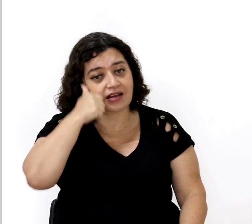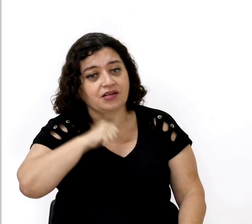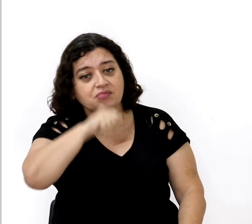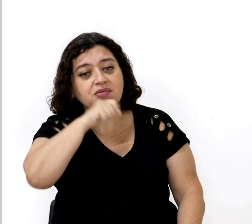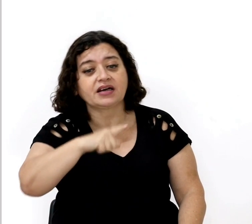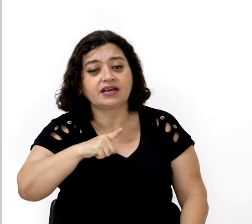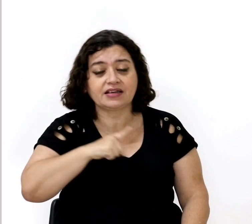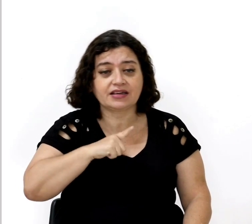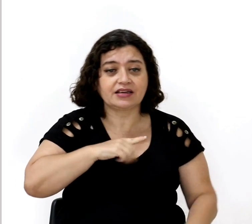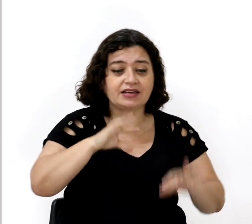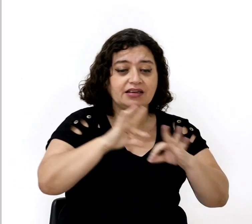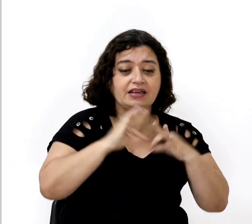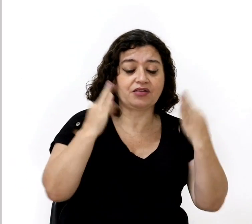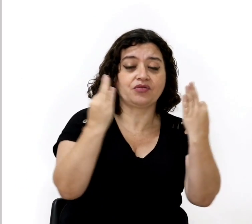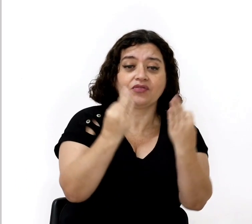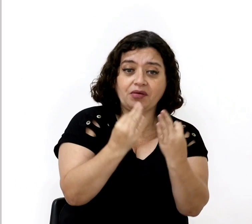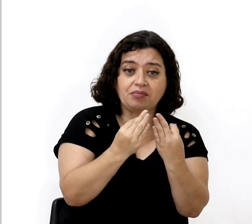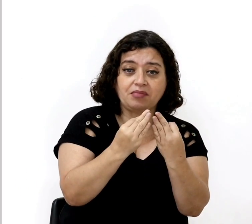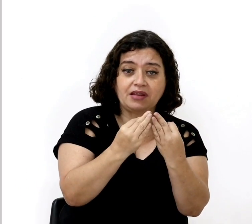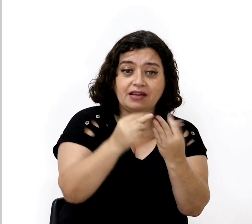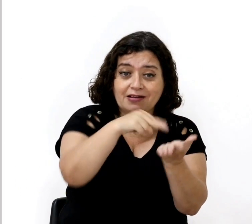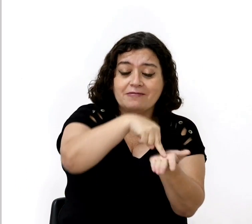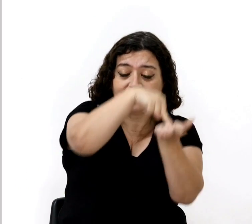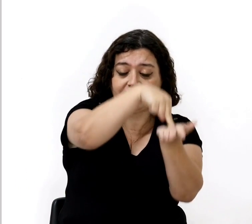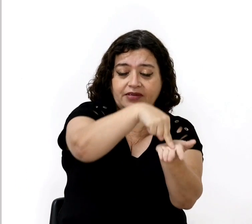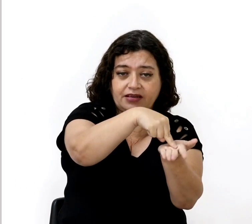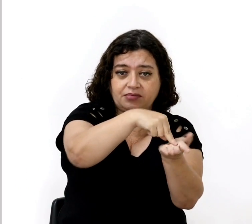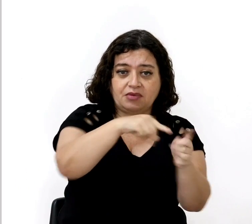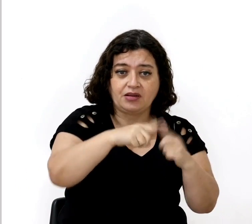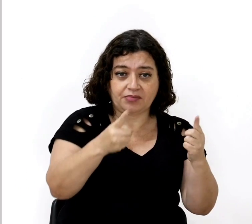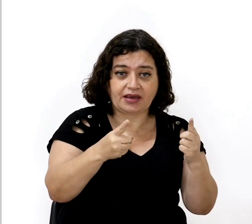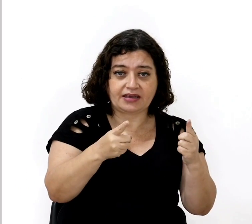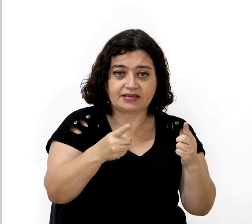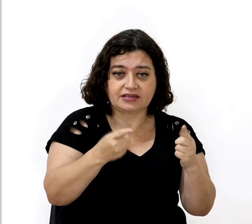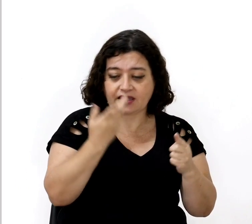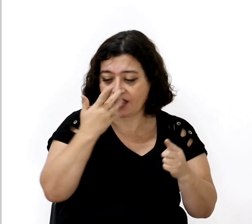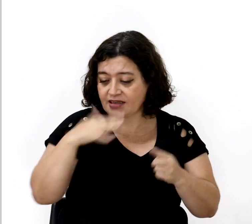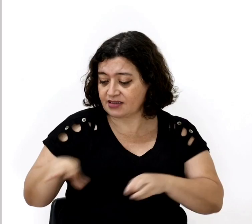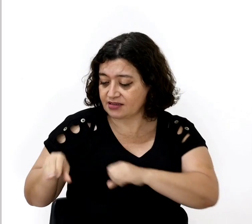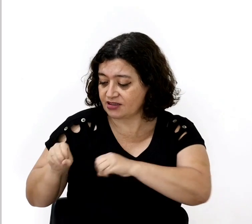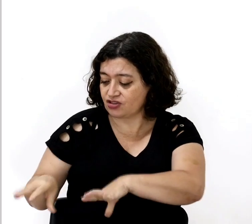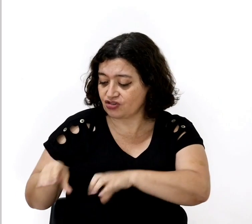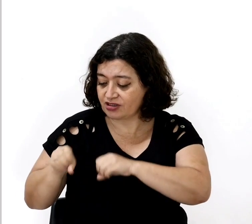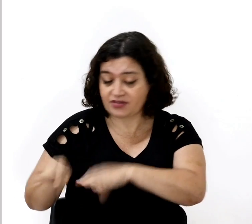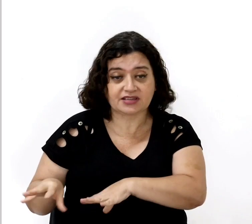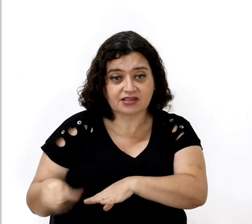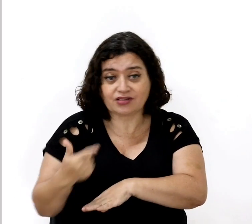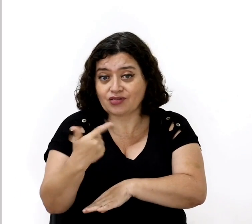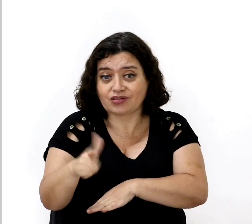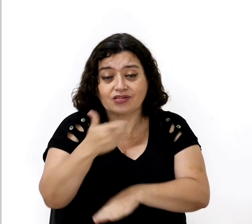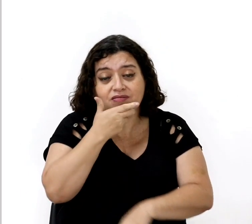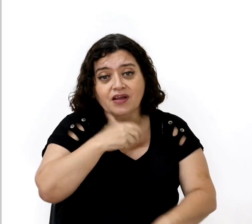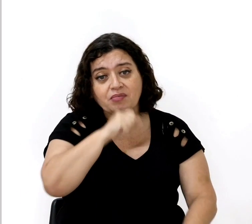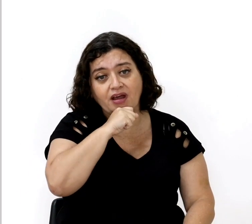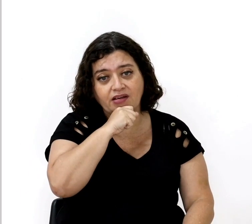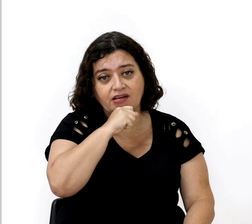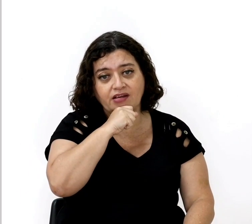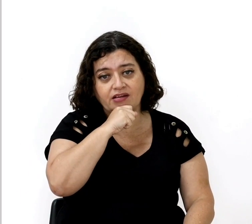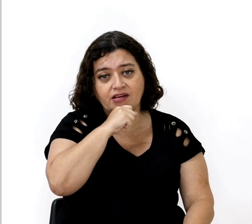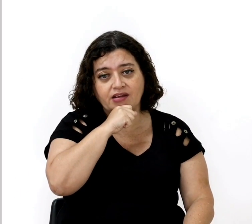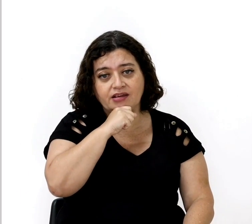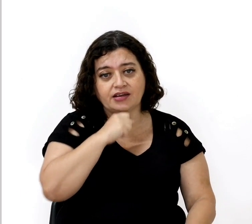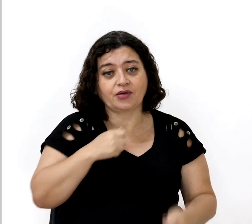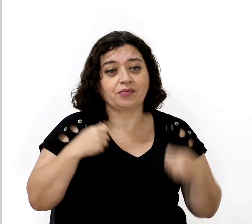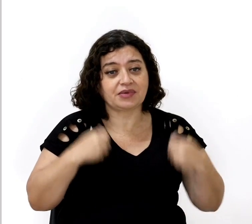mãe, tem uma família estruturada. Mas essas crianças que nós estamos evangelizando, não tem. Aí a gente teve que